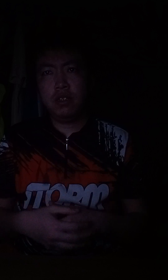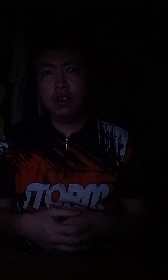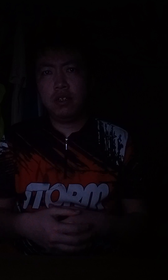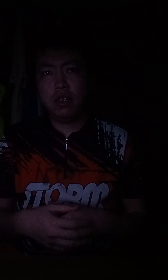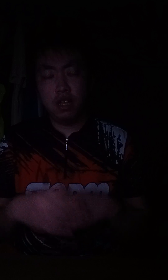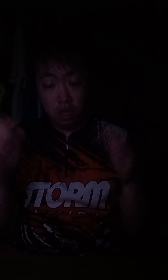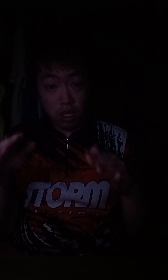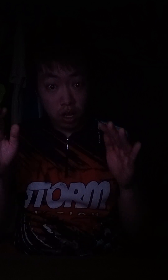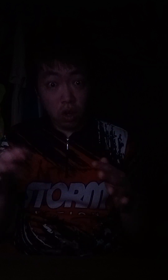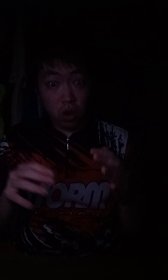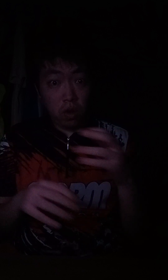행정안전부가